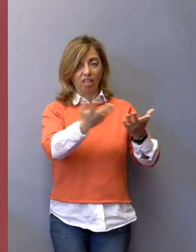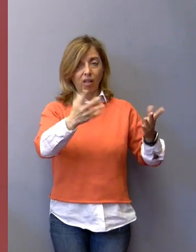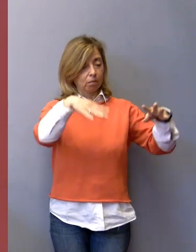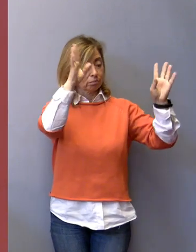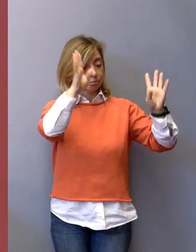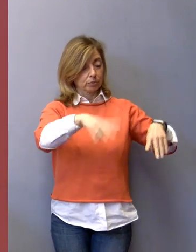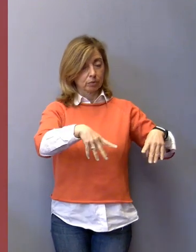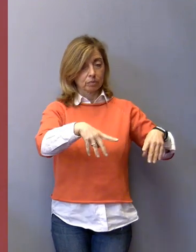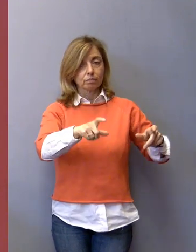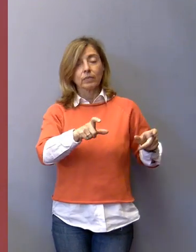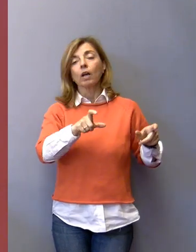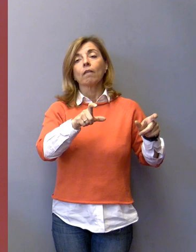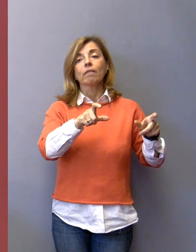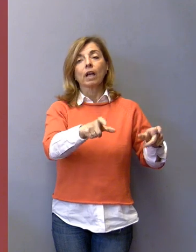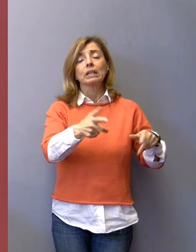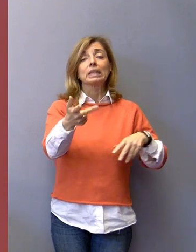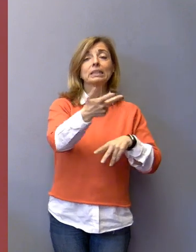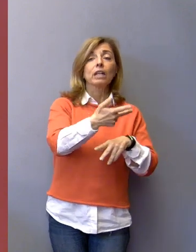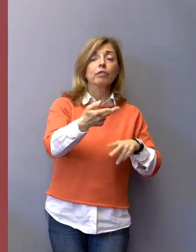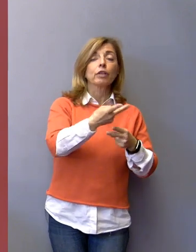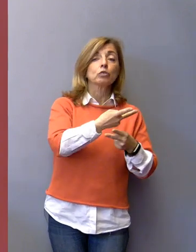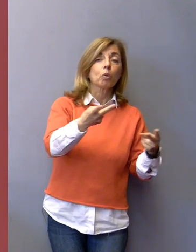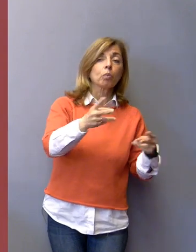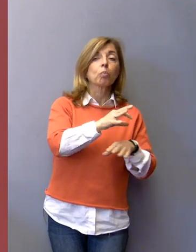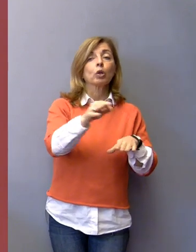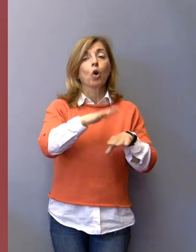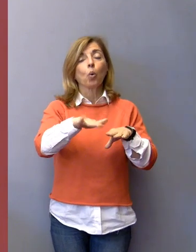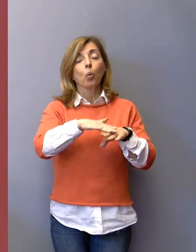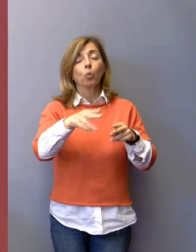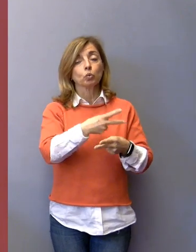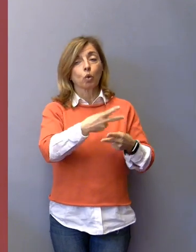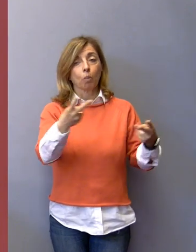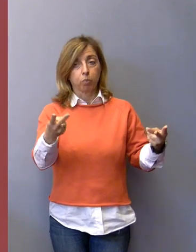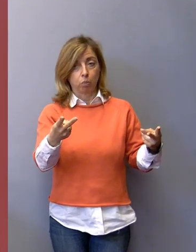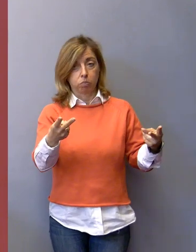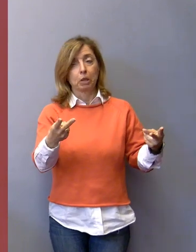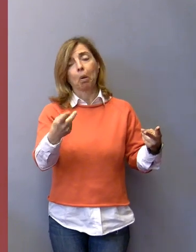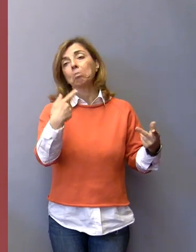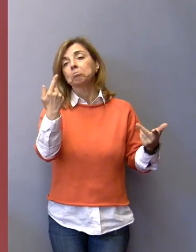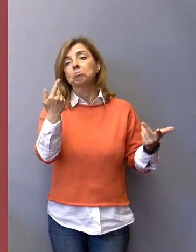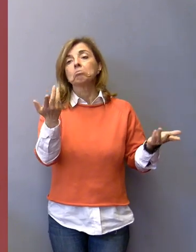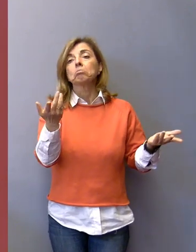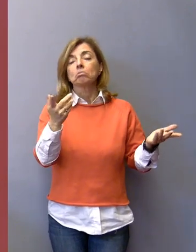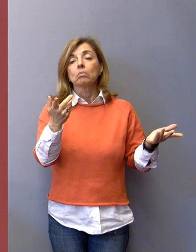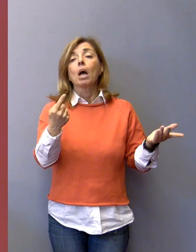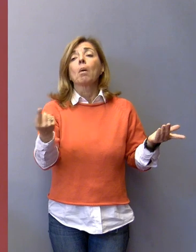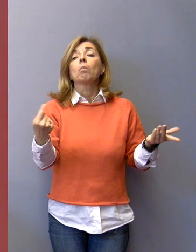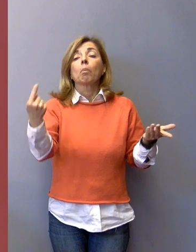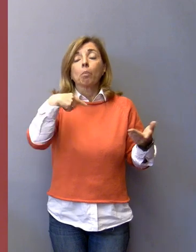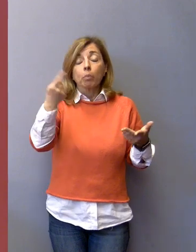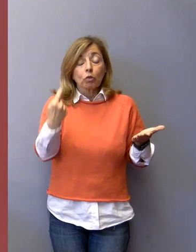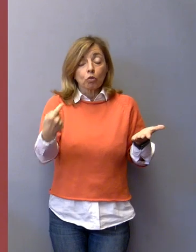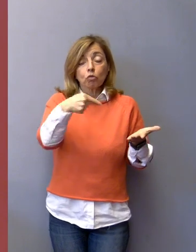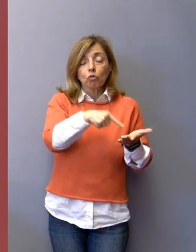o di uso pubblico per un tot di anni e poi ritorni a essere possessori oltre che proprietario del bene primo